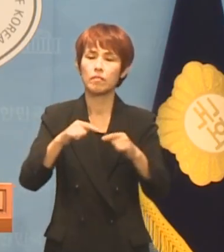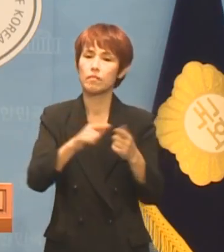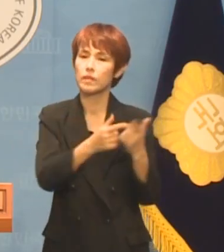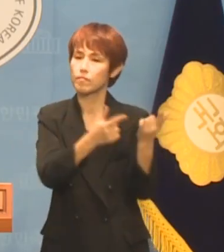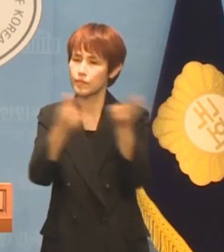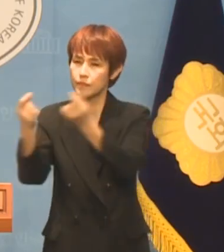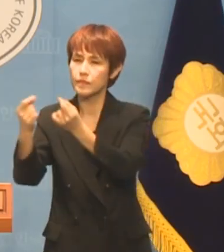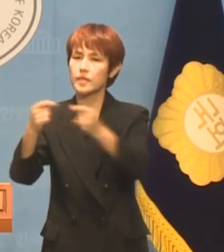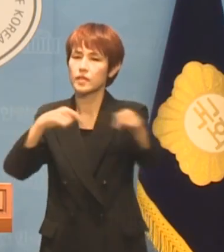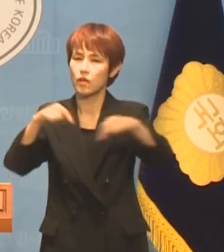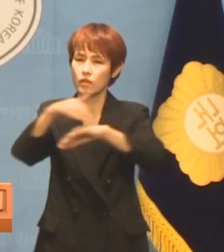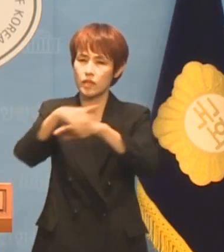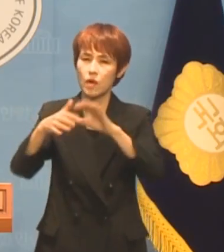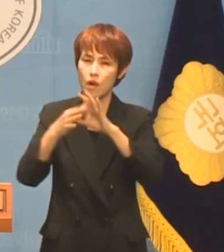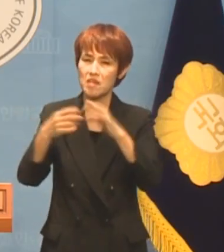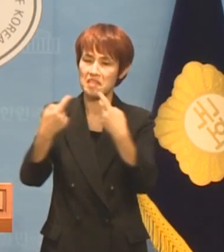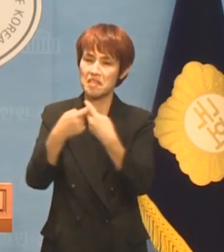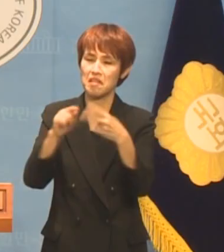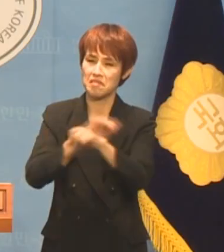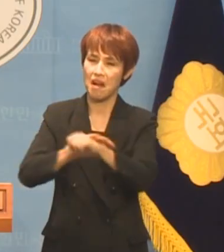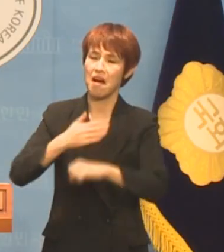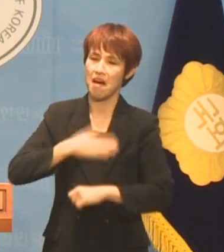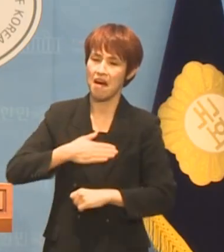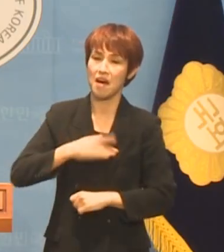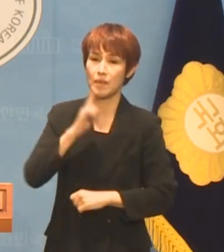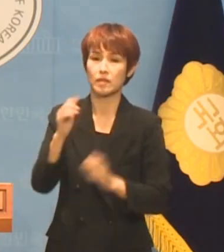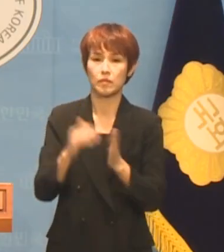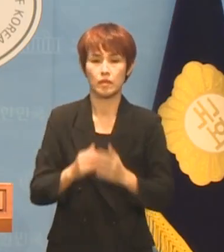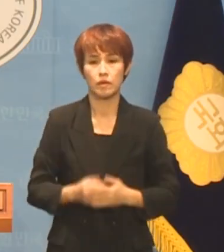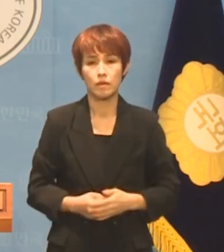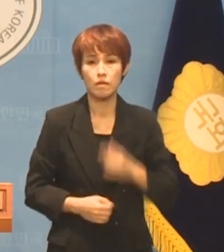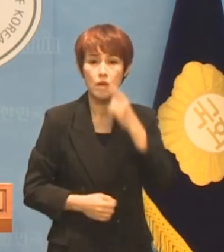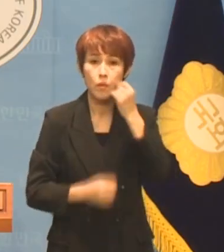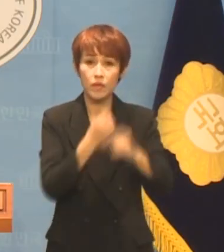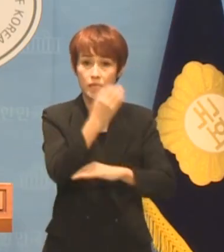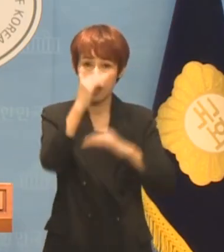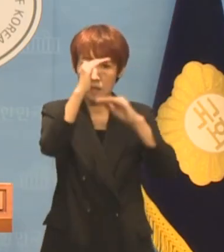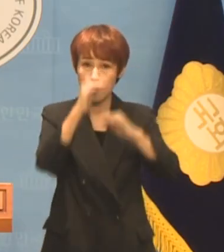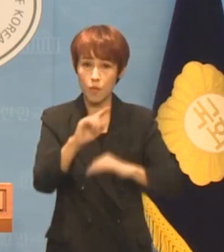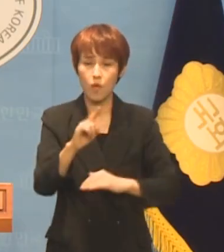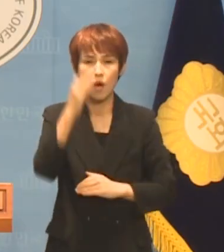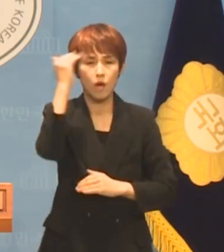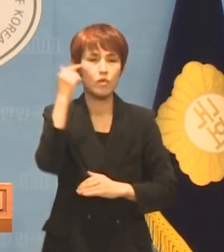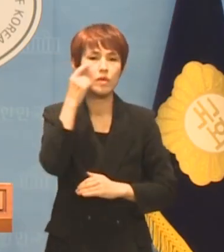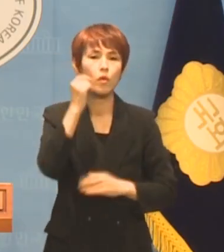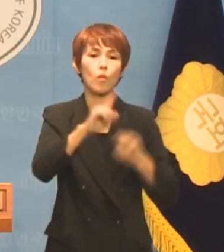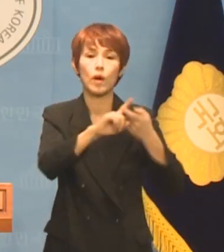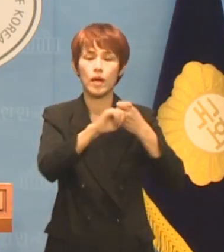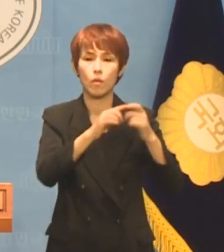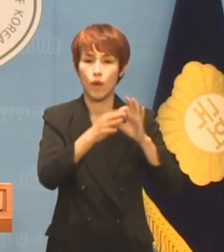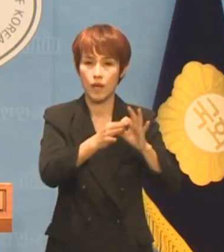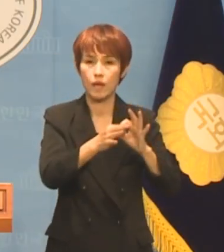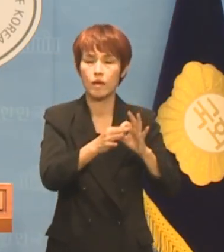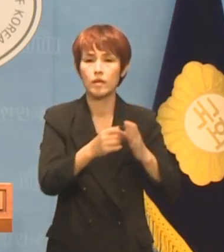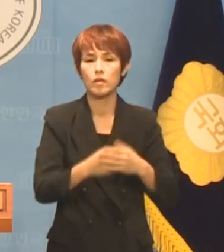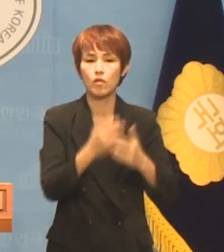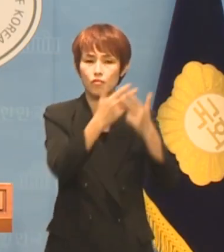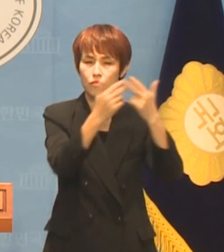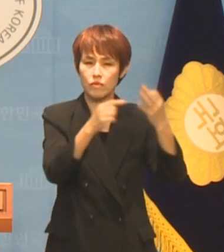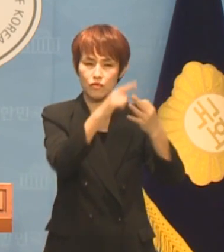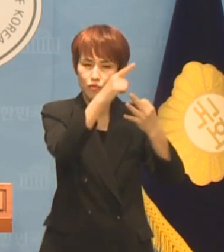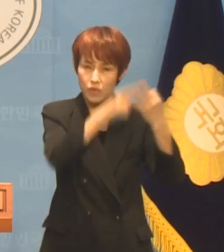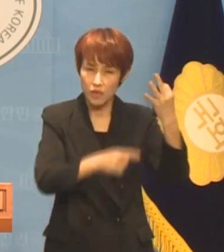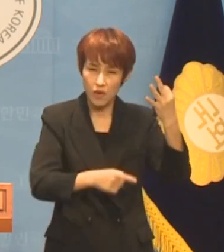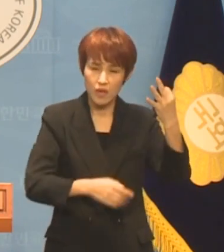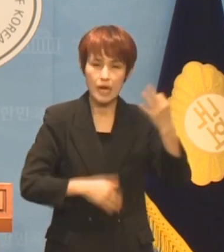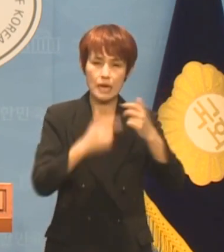소개합니다. 여섯 번째 아사히 신문 기사입니다. 해당 기사는 한일 관계 개선이 윤석열의 일방적인